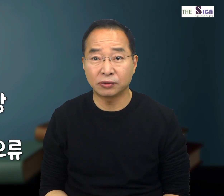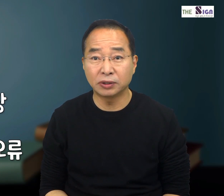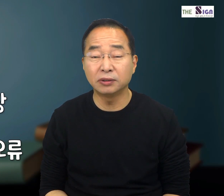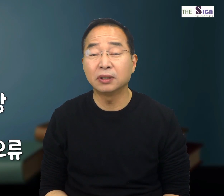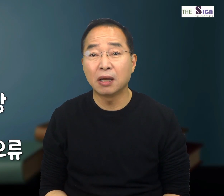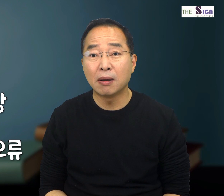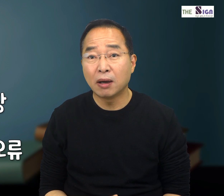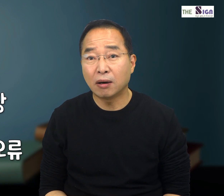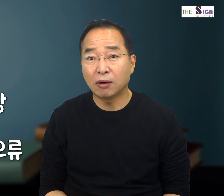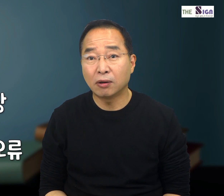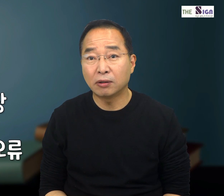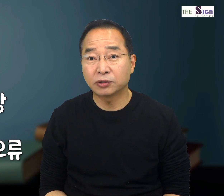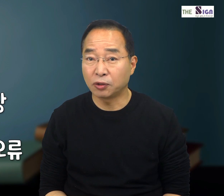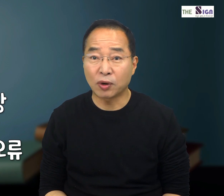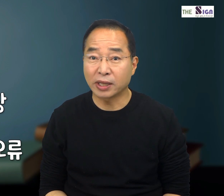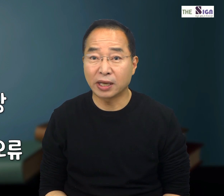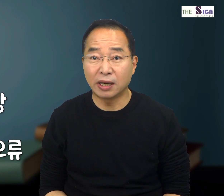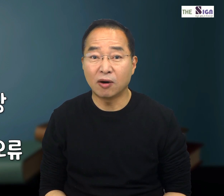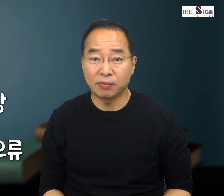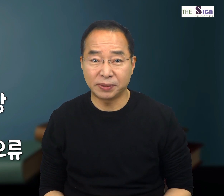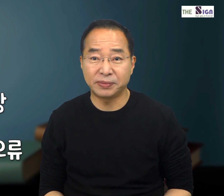번다하고는 전혀 관계가 없습니다.